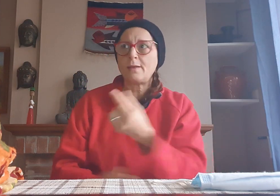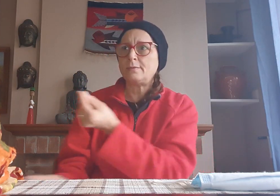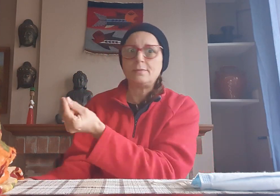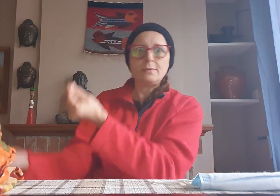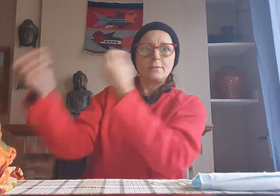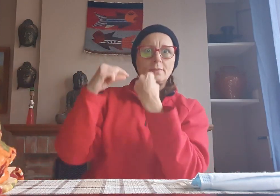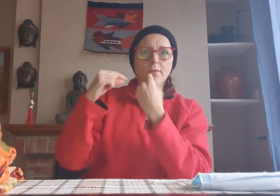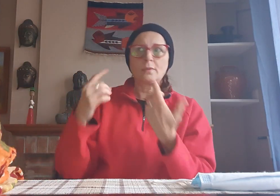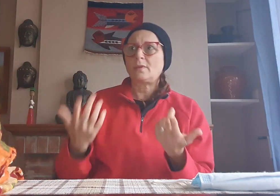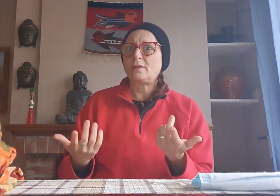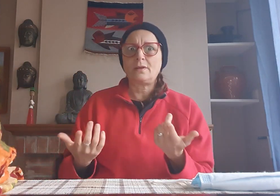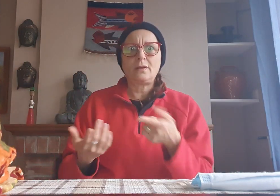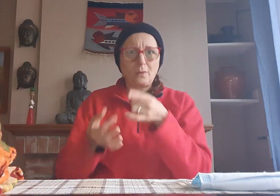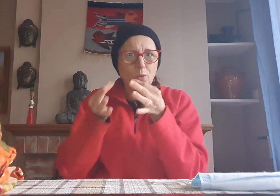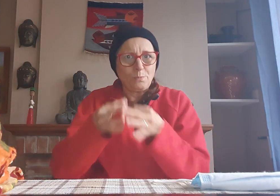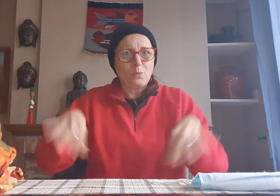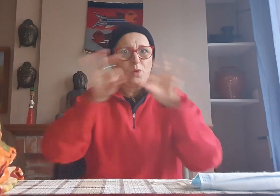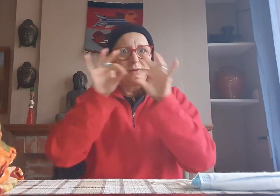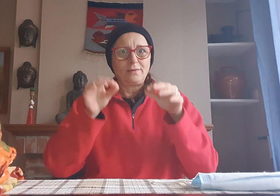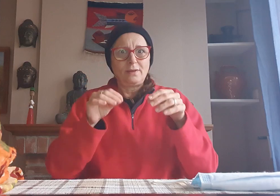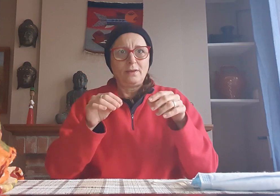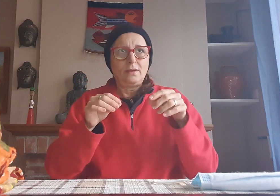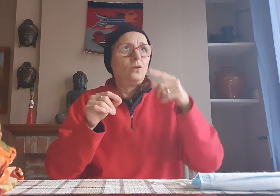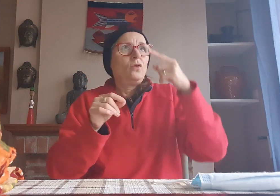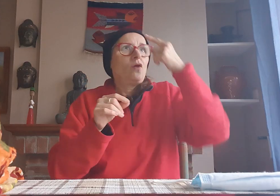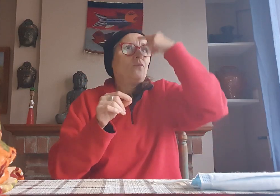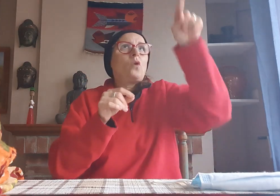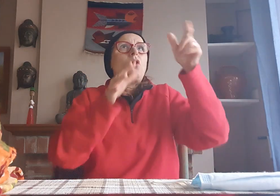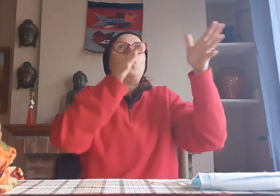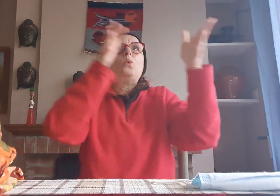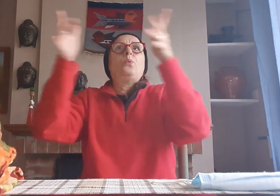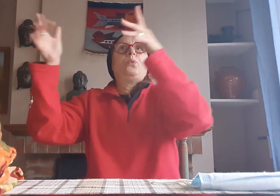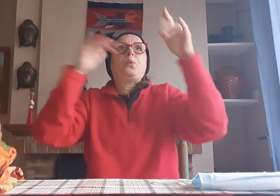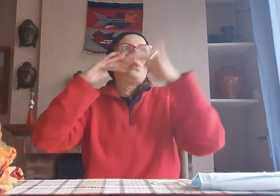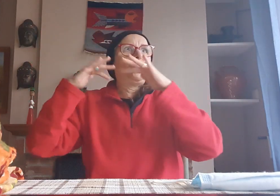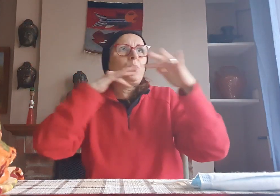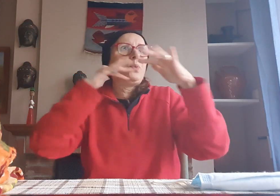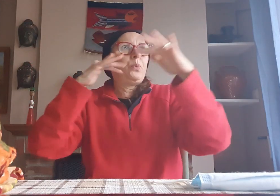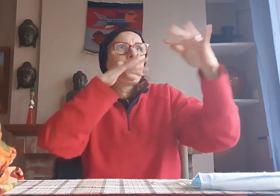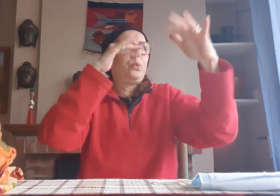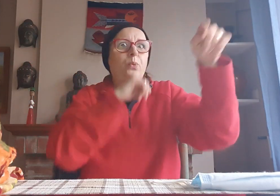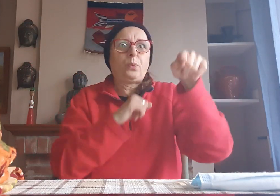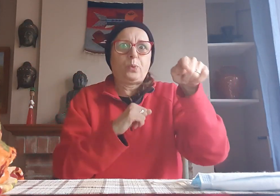Esta no está en el mercado, está dentro de tu presupuesto y está disponible durante los 2 meses que quieres.